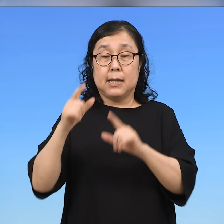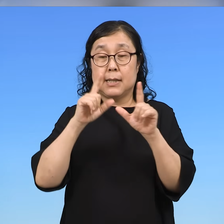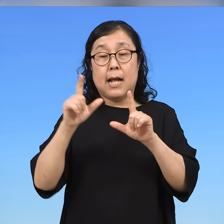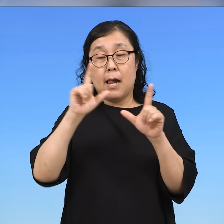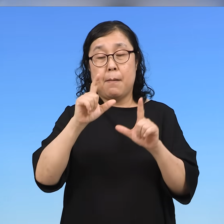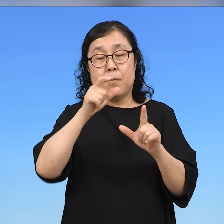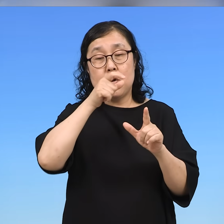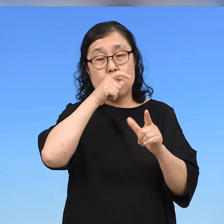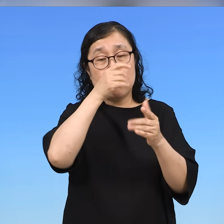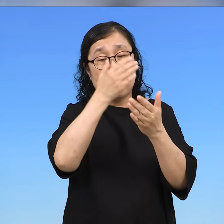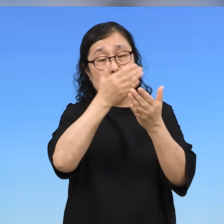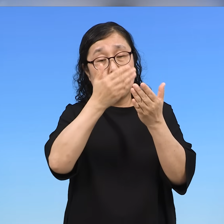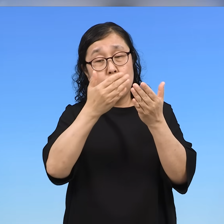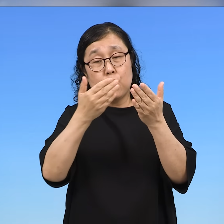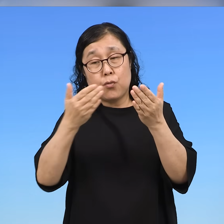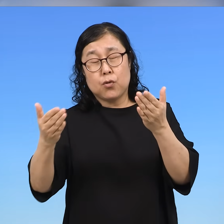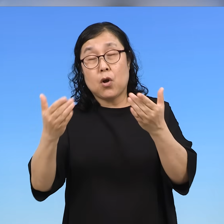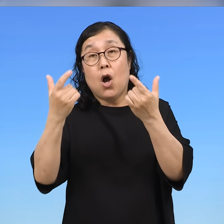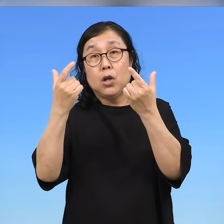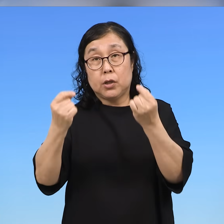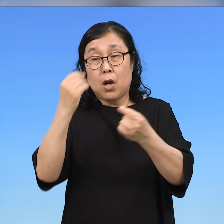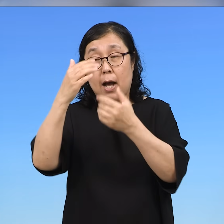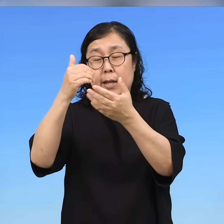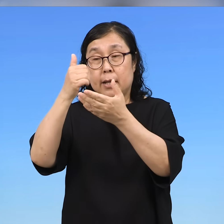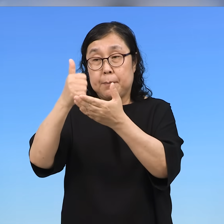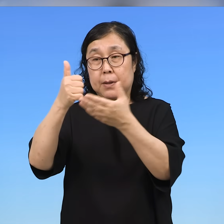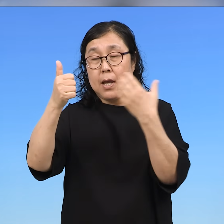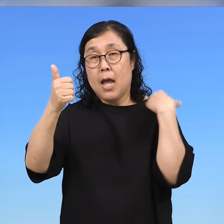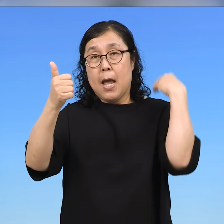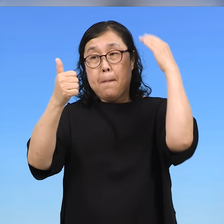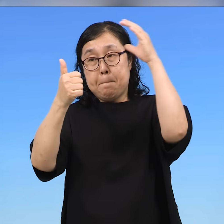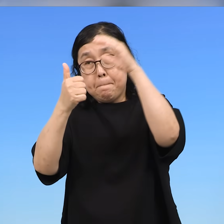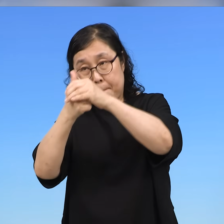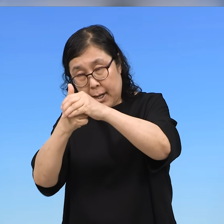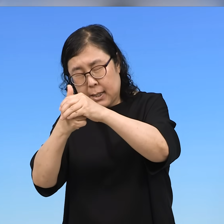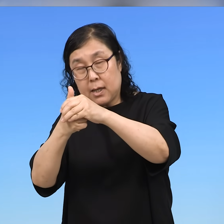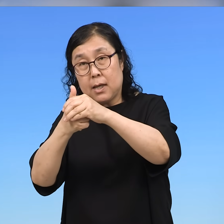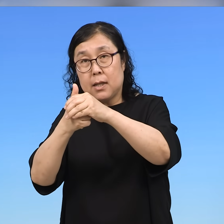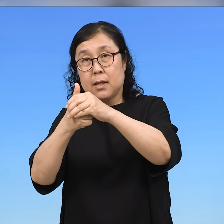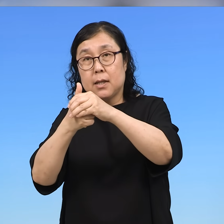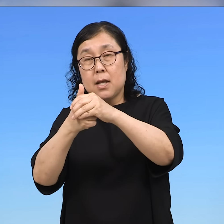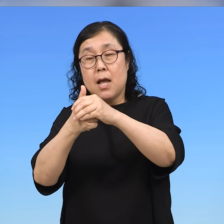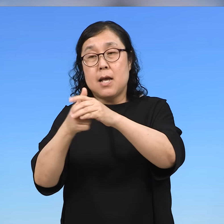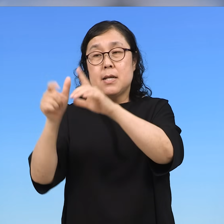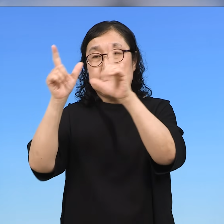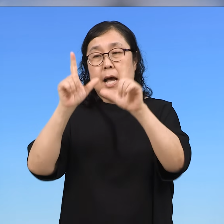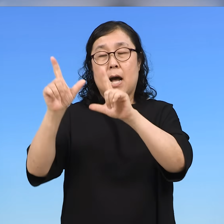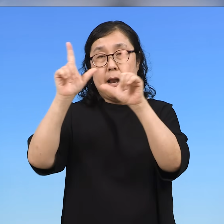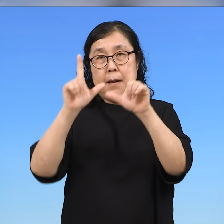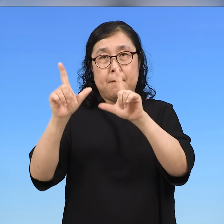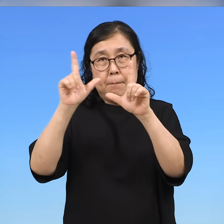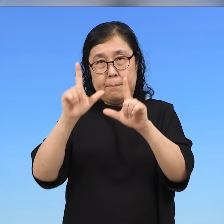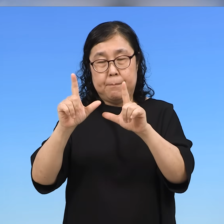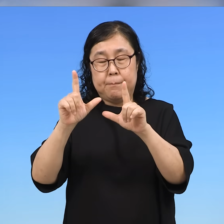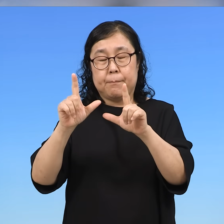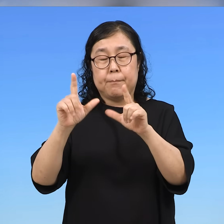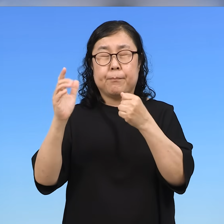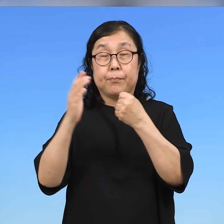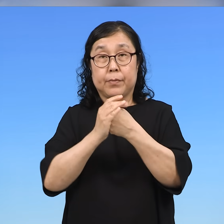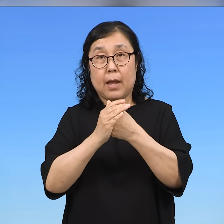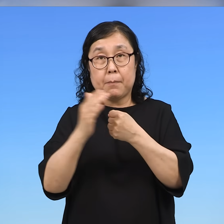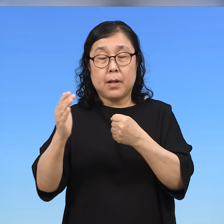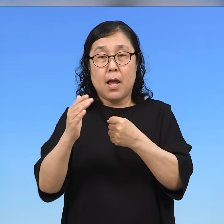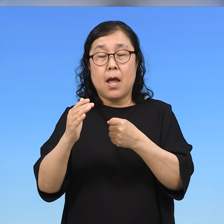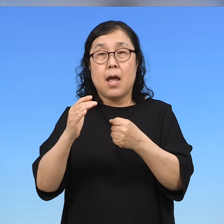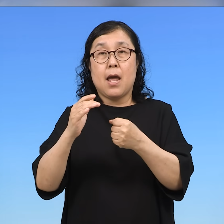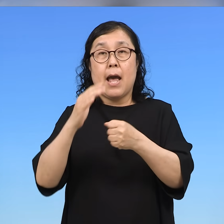인생을 물 흐르듯이 하나님에게 내맡겨 놓은 삶을 오래전부터 살아왔기 때문에 이렇게